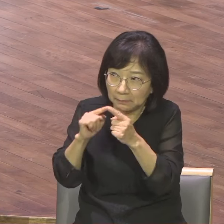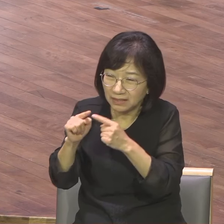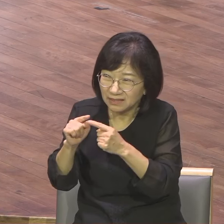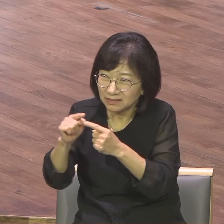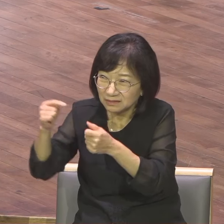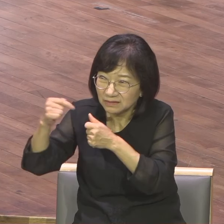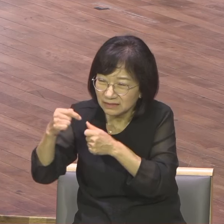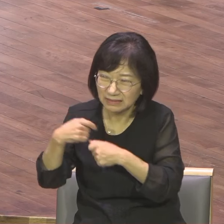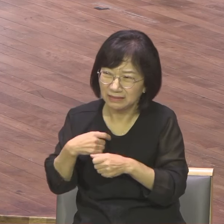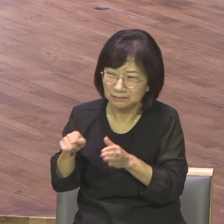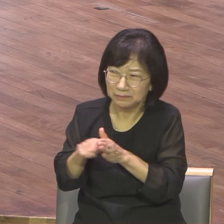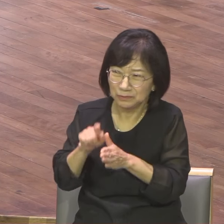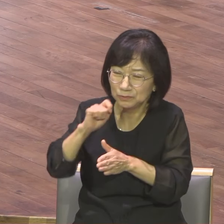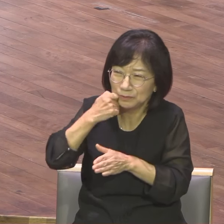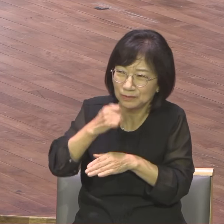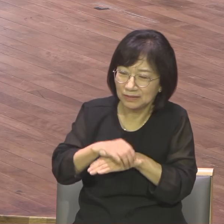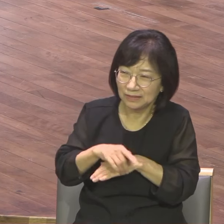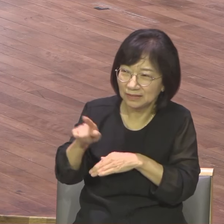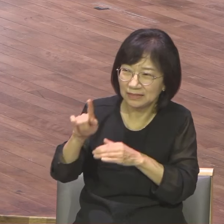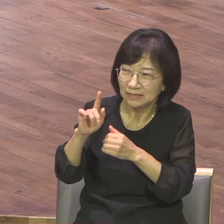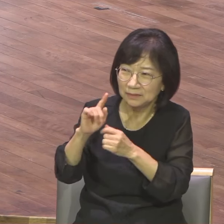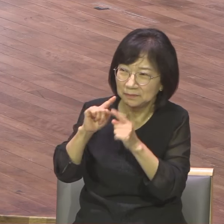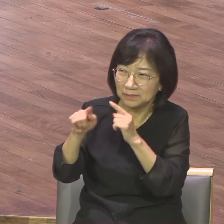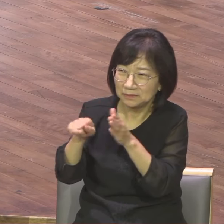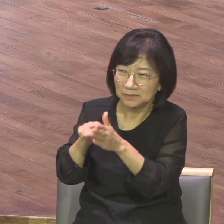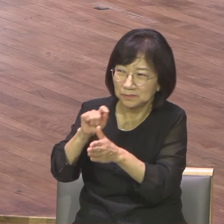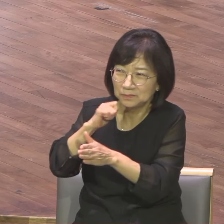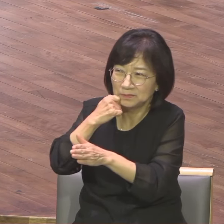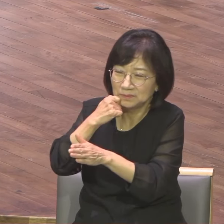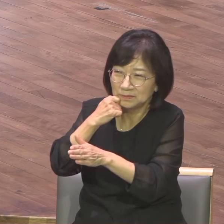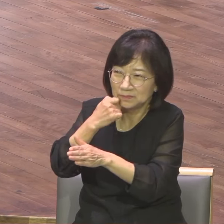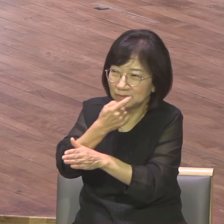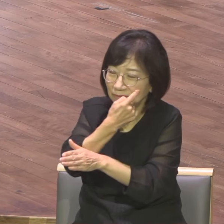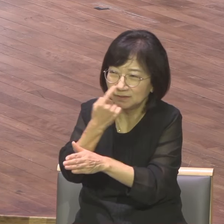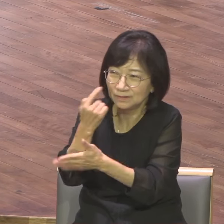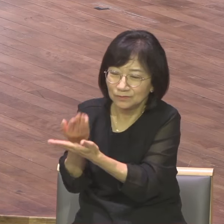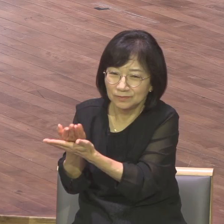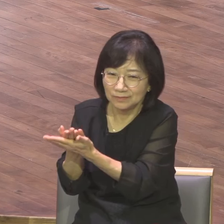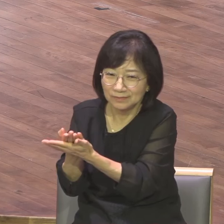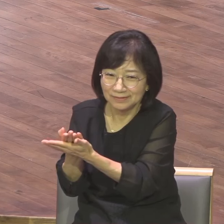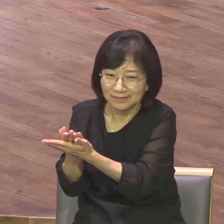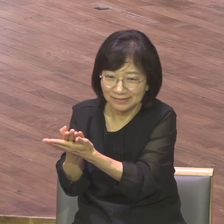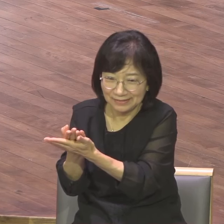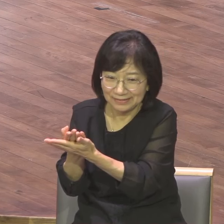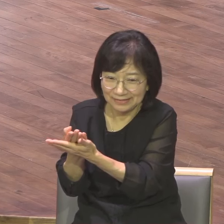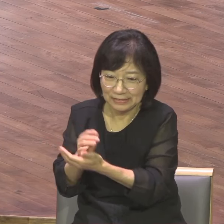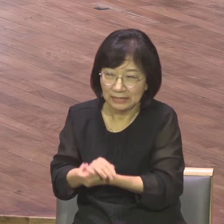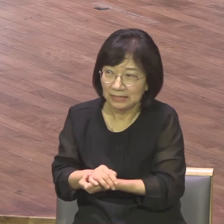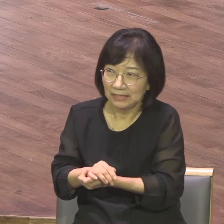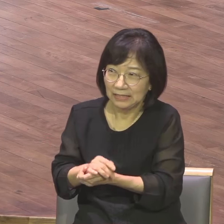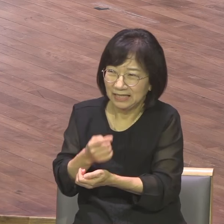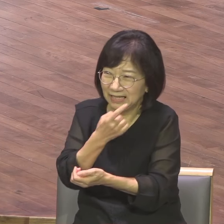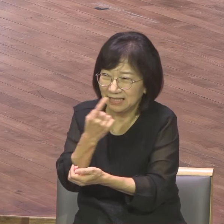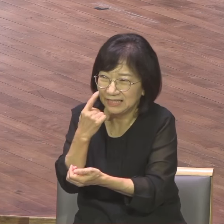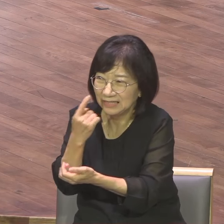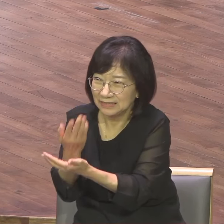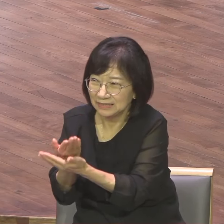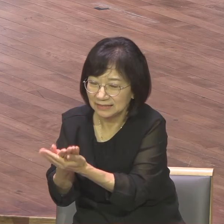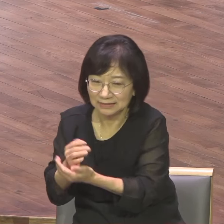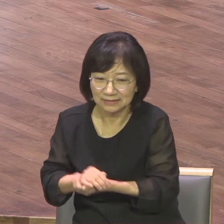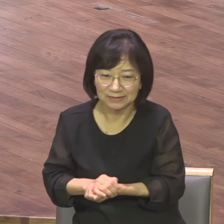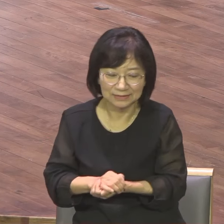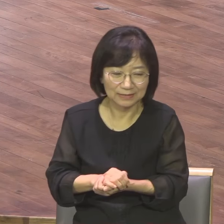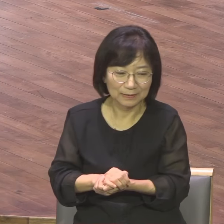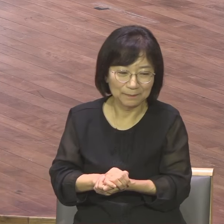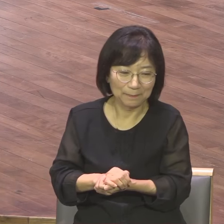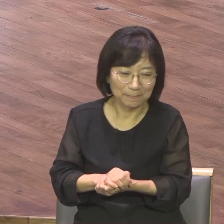거예요. 못 믿겠다는 겁니다. 그러면서 막 하나님을 테스트합니다. 어느